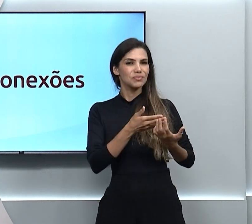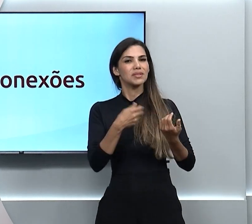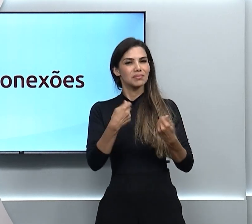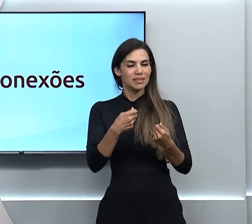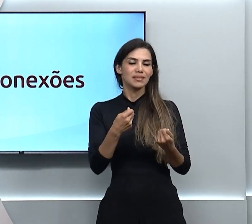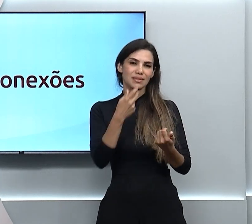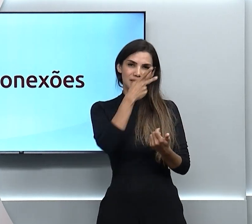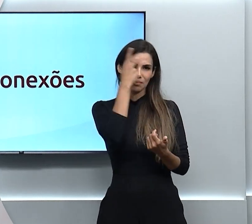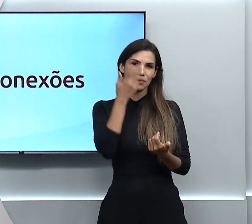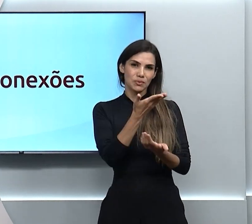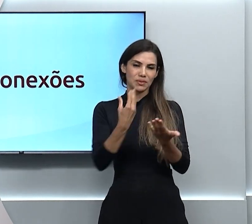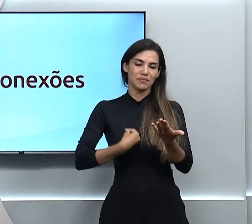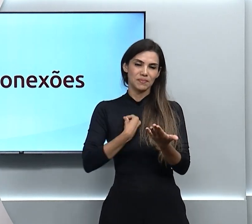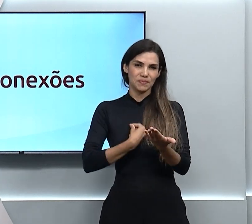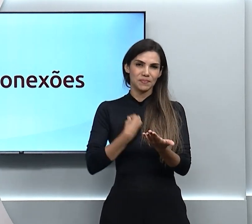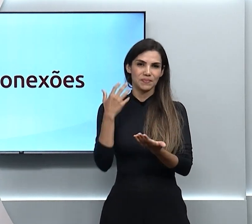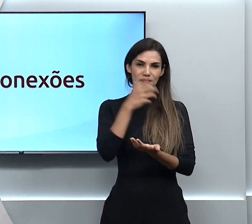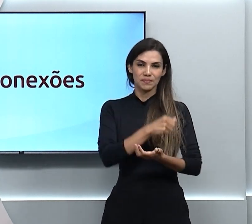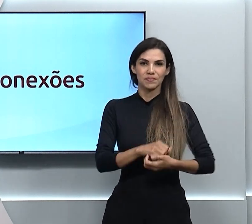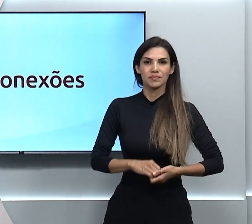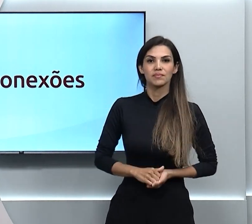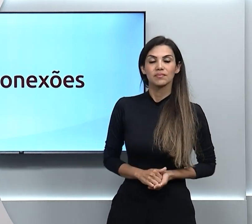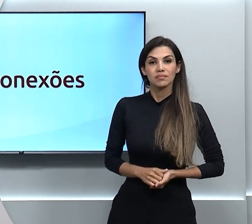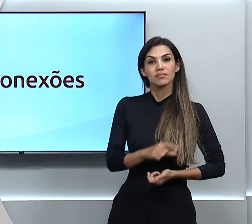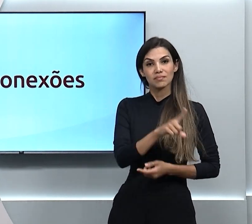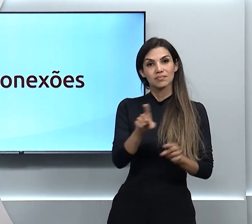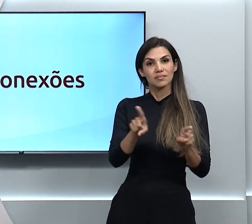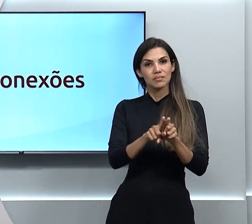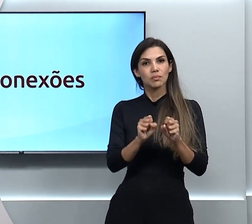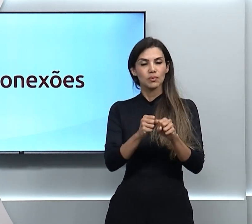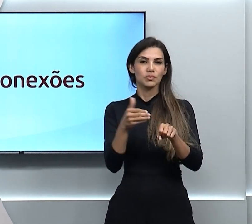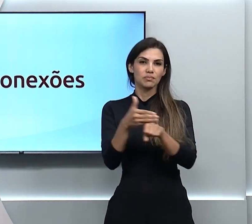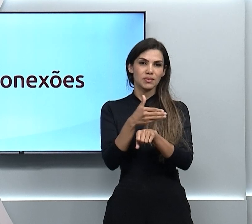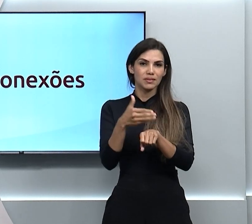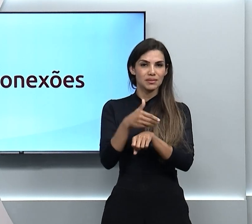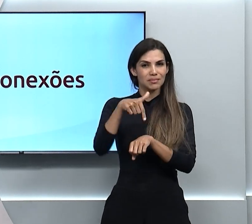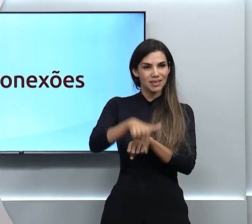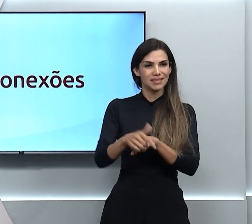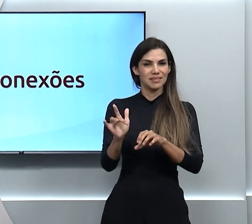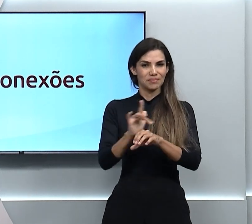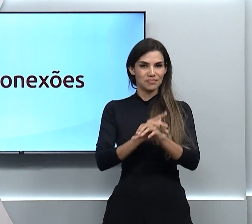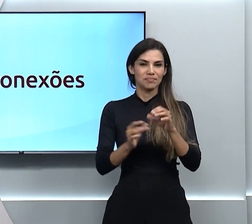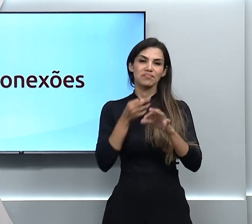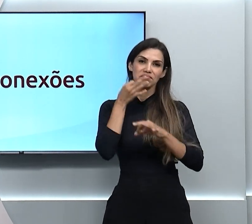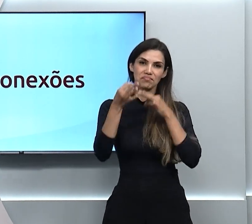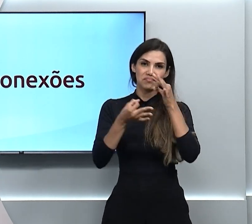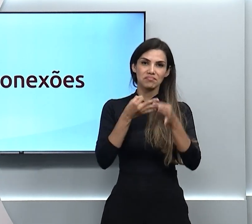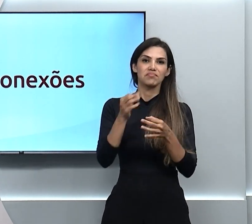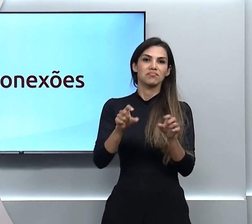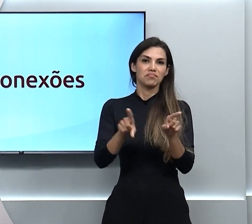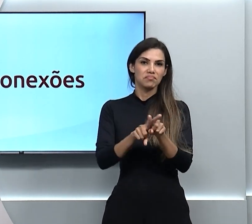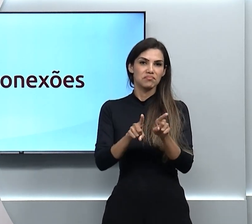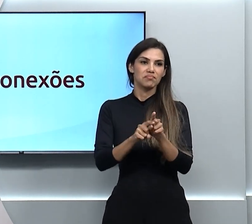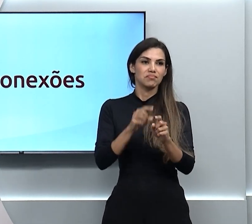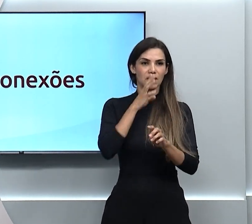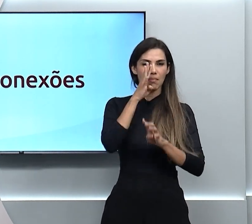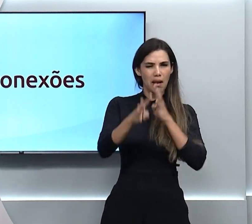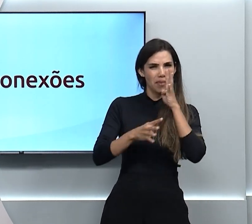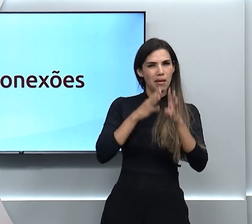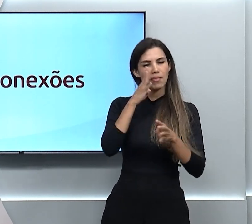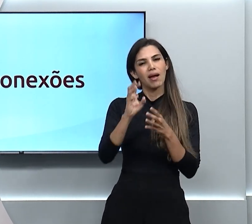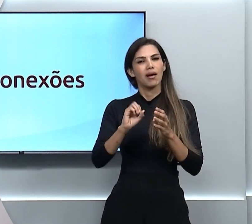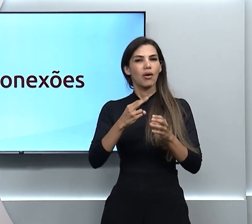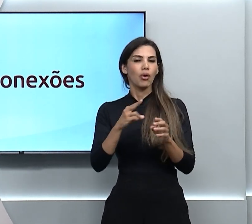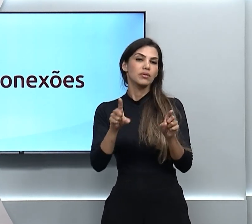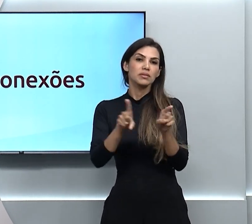vidas. Além disso, é importante também que você participe do nosso programa, sabia? Você pode mandar suas sugestões, suas críticas ou até mesmo